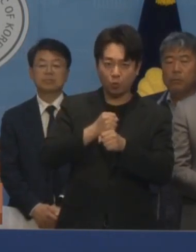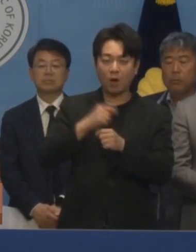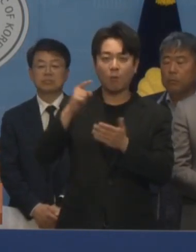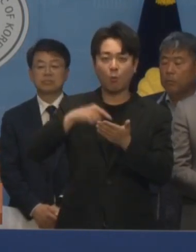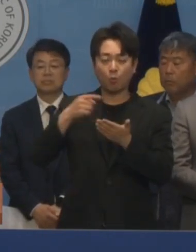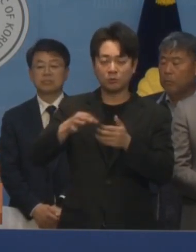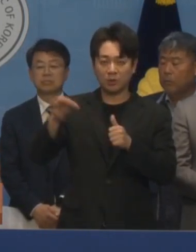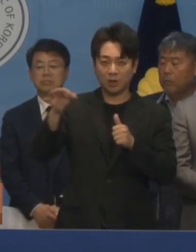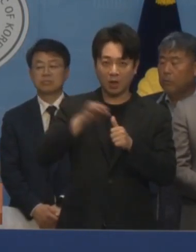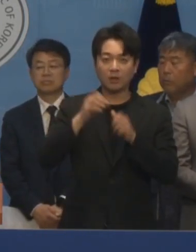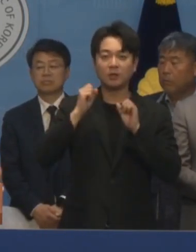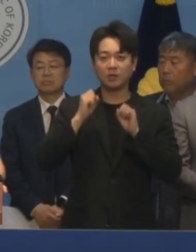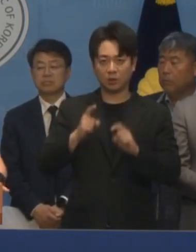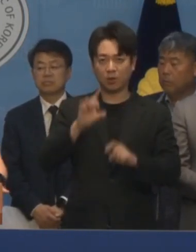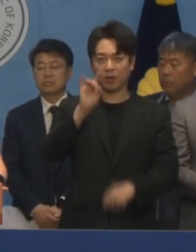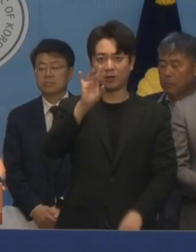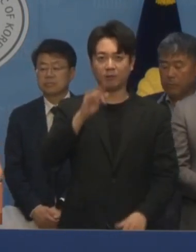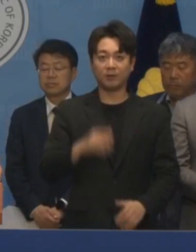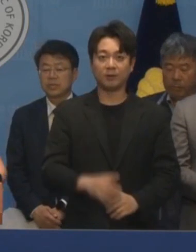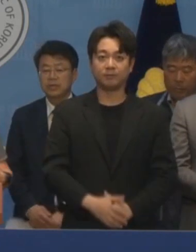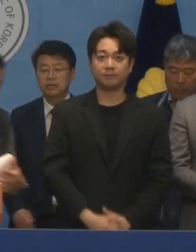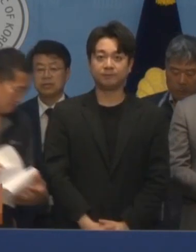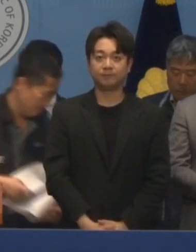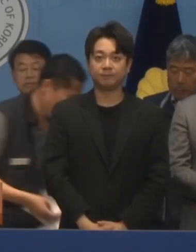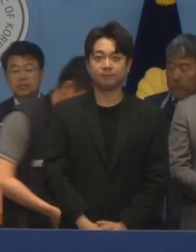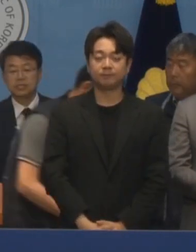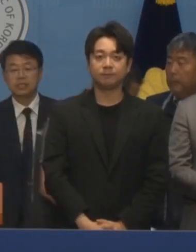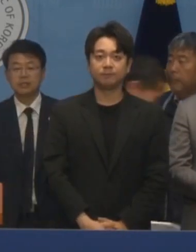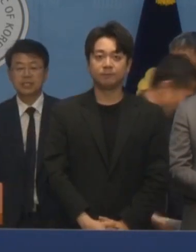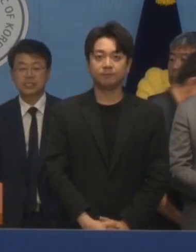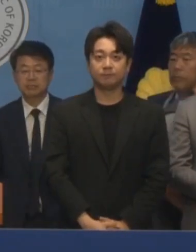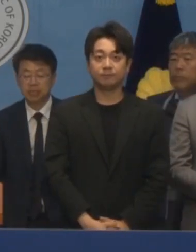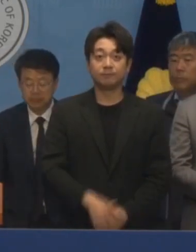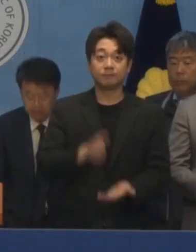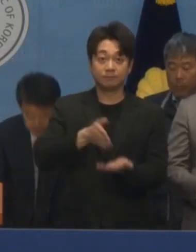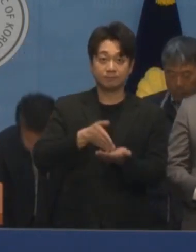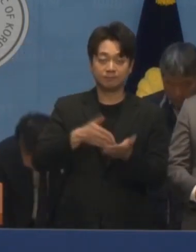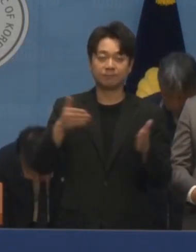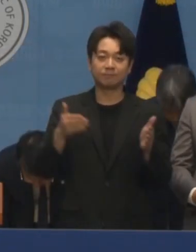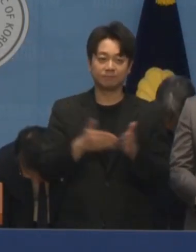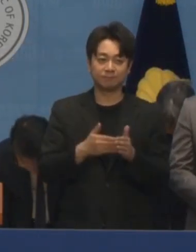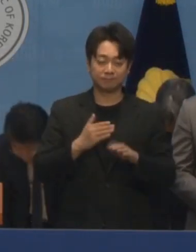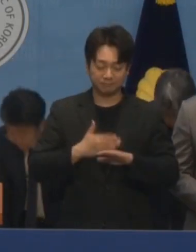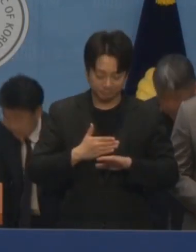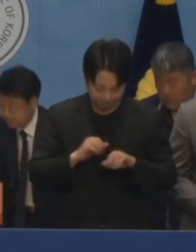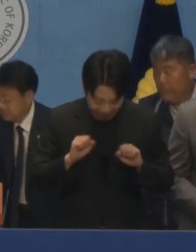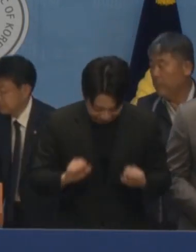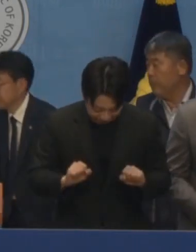길임을 분명히 밝힙니다. 이상입니다. 기자회견 마치겠습니다. 감사합니다.